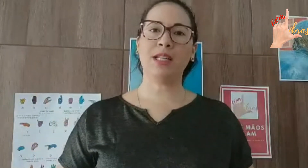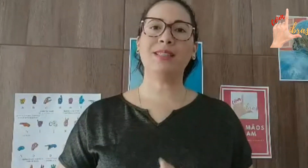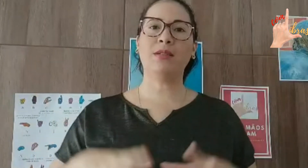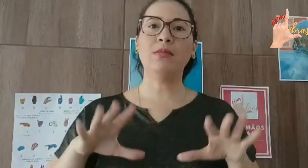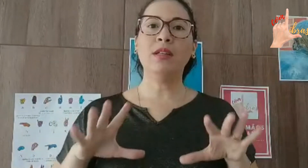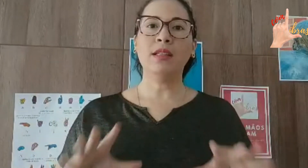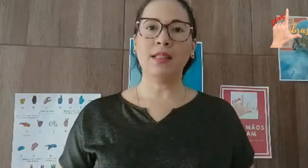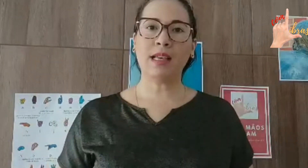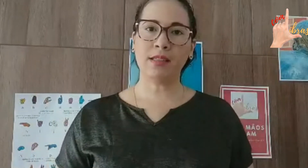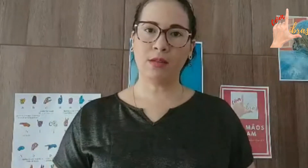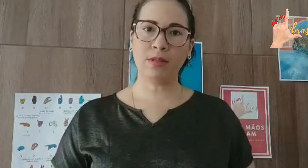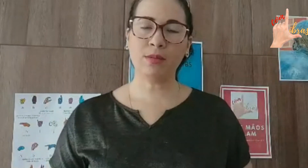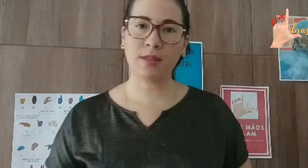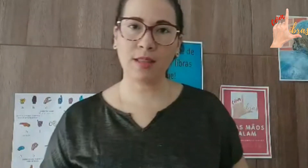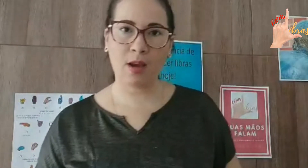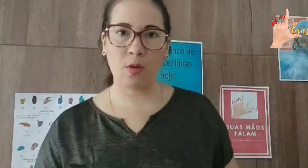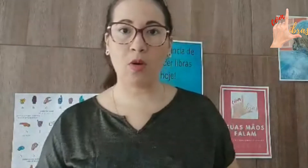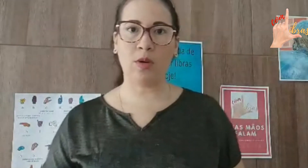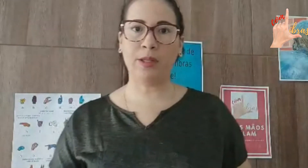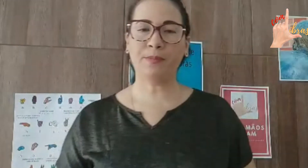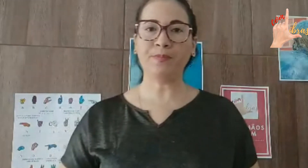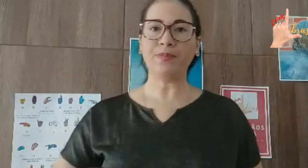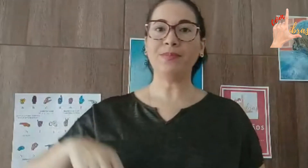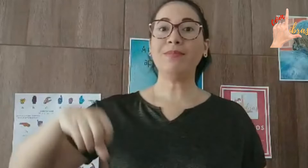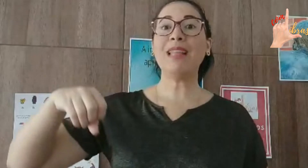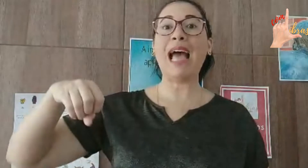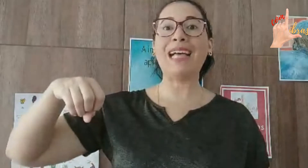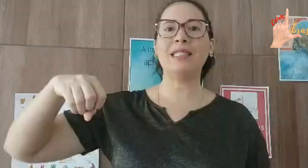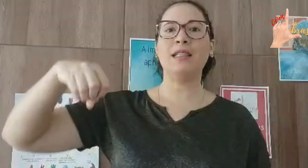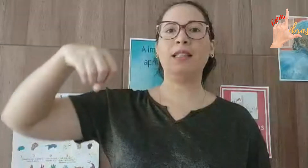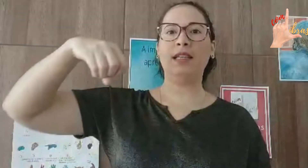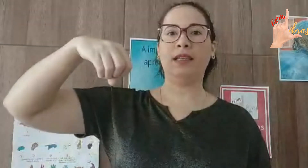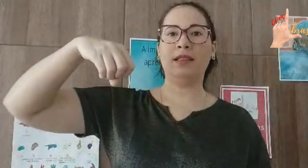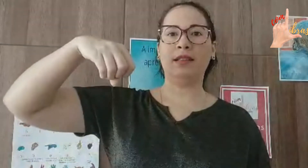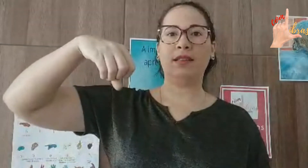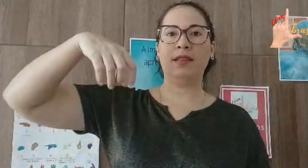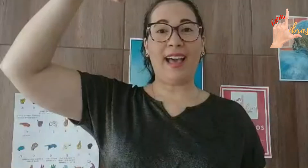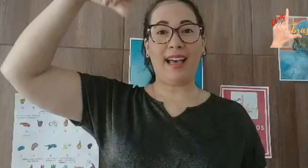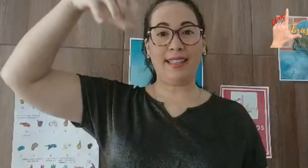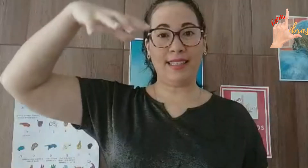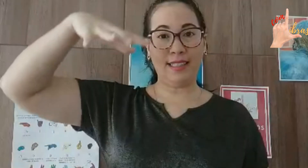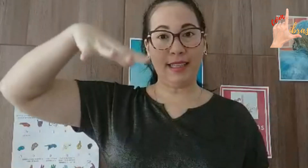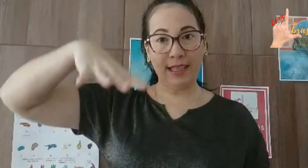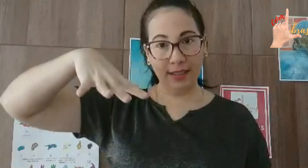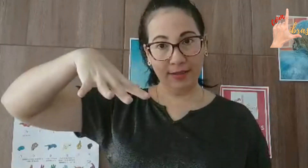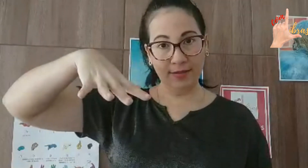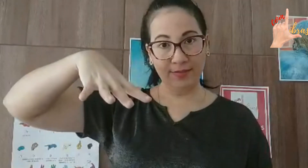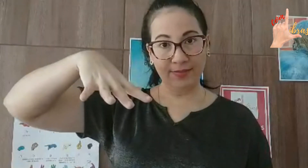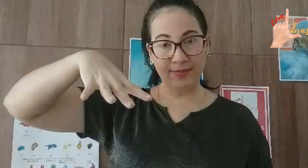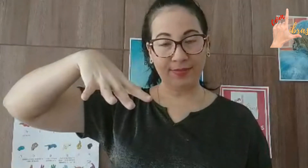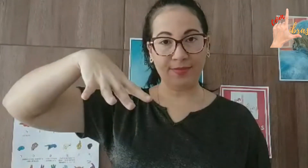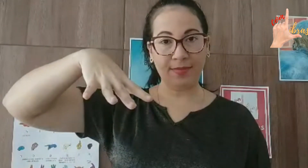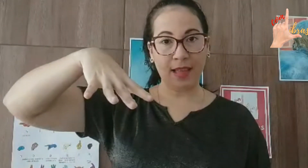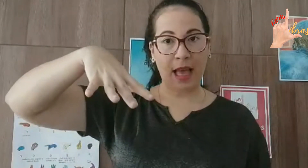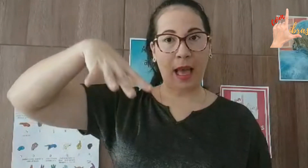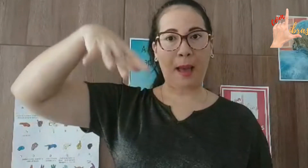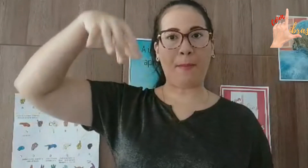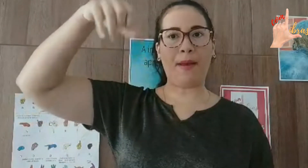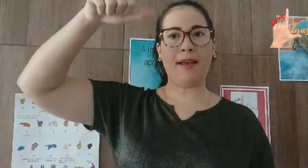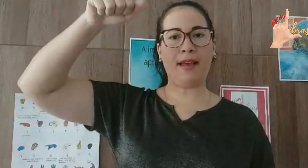direção na execução do sinal. Olhem, acender, acender, apagar,